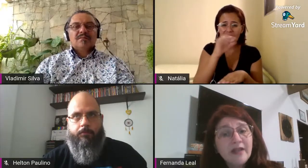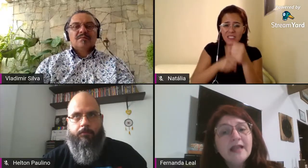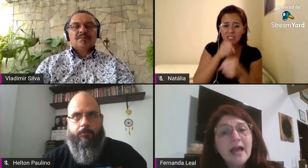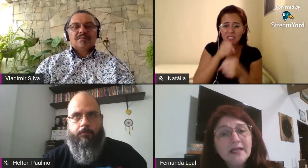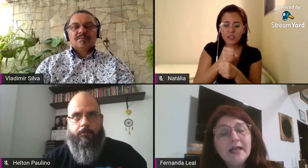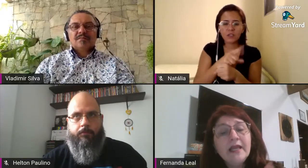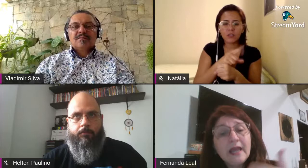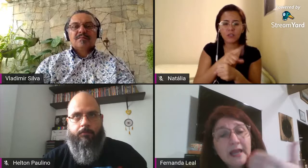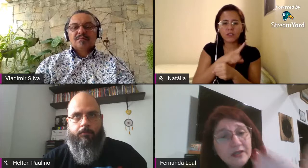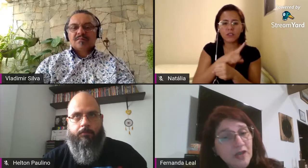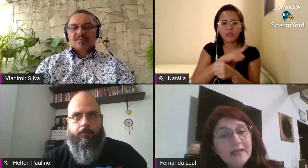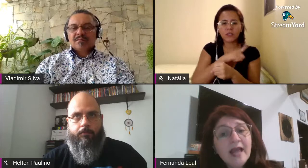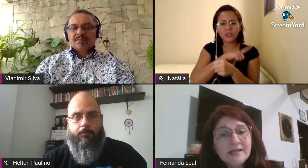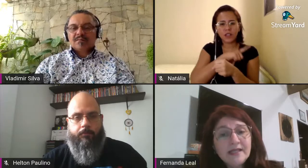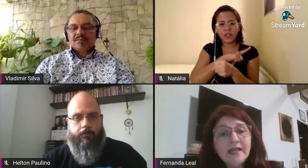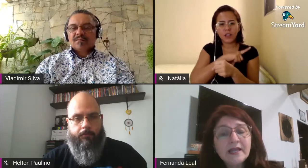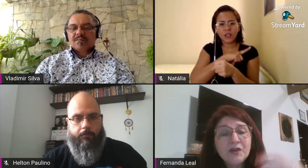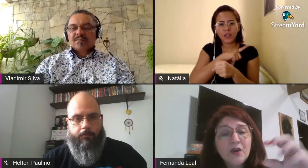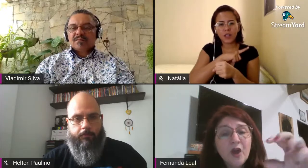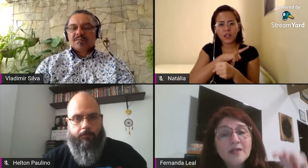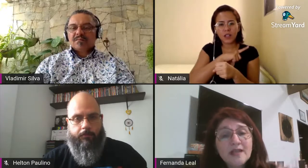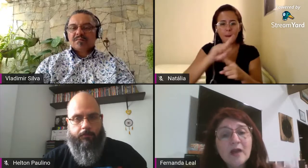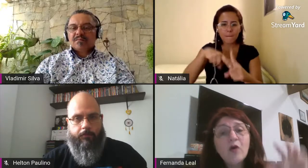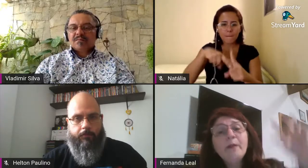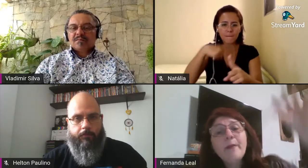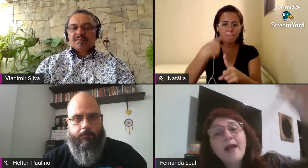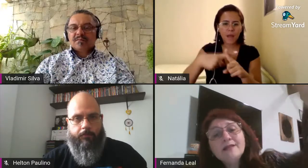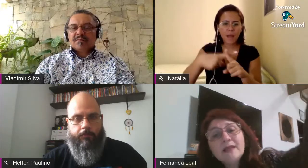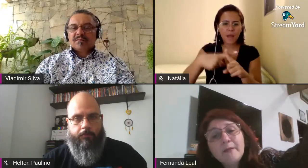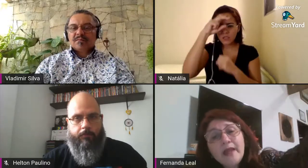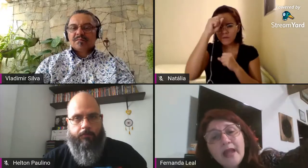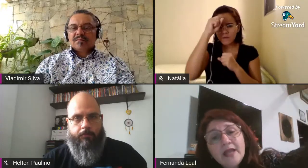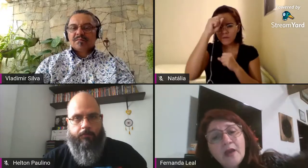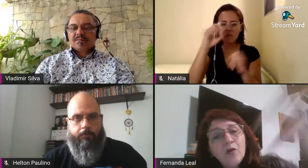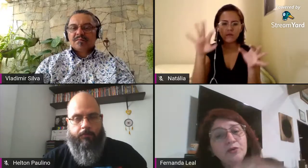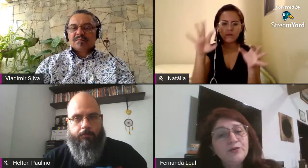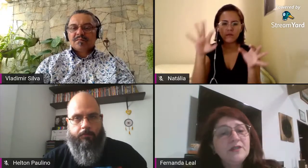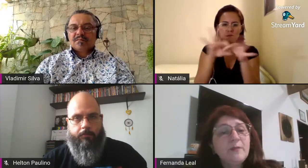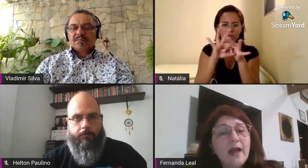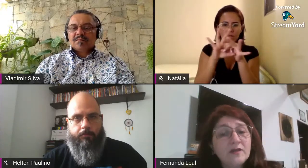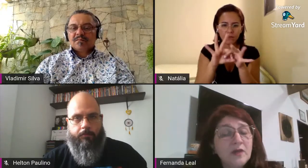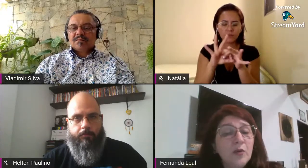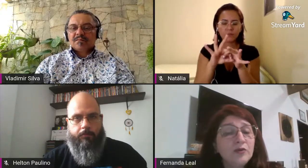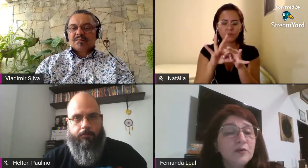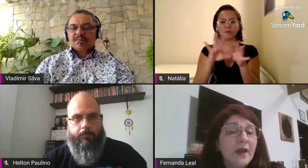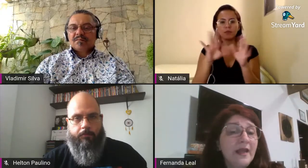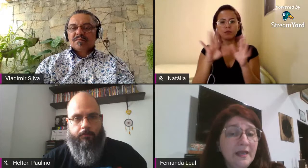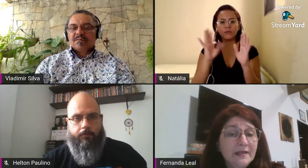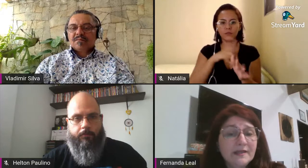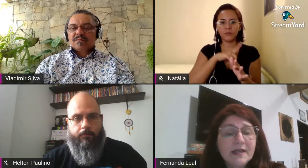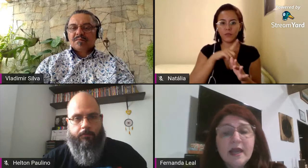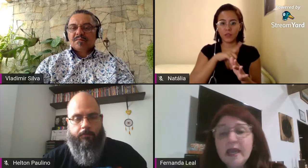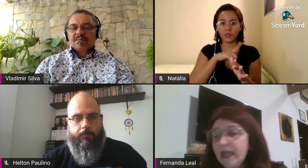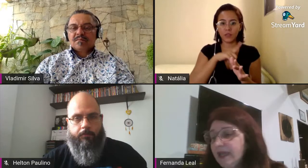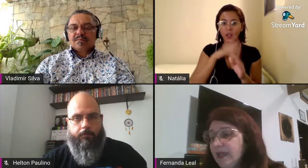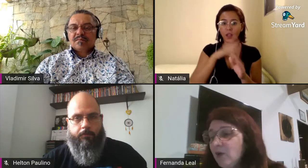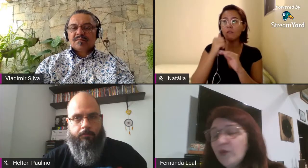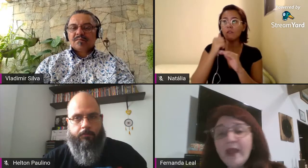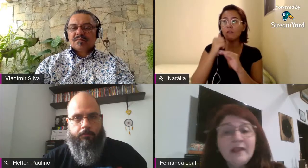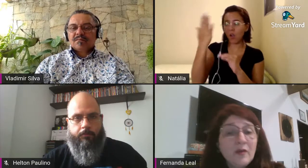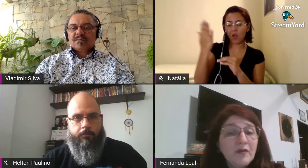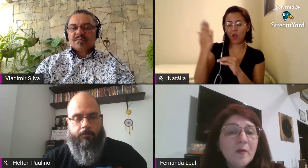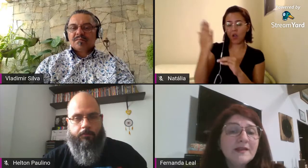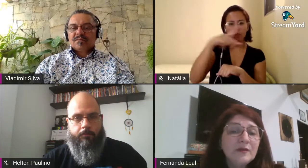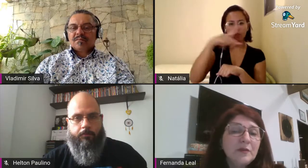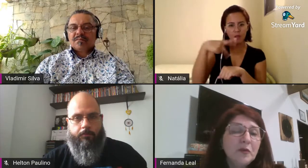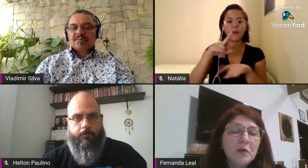dizer, na verdade, ele já nasce internacional, mas ele agora passa também aí a outros espaços, a outros países. Então, é